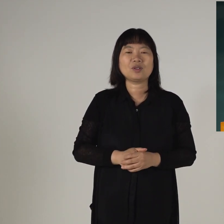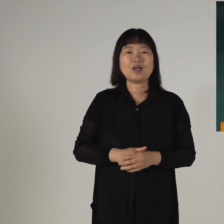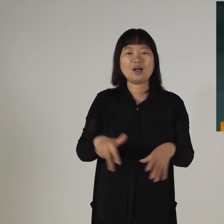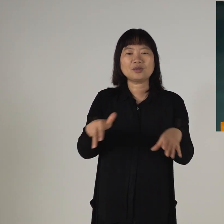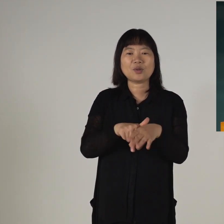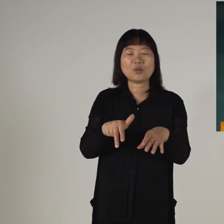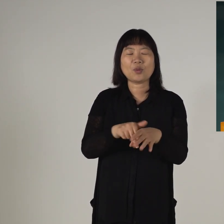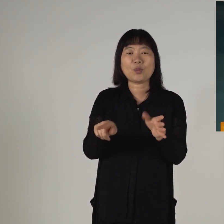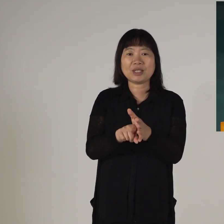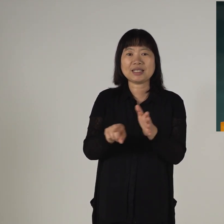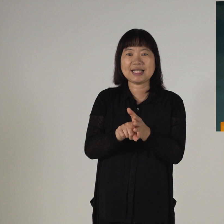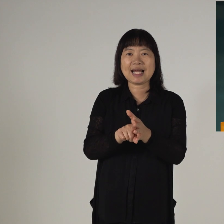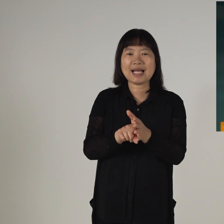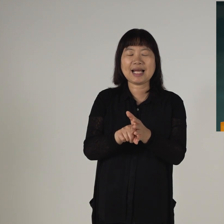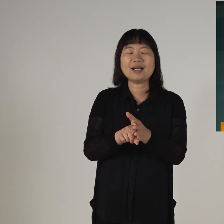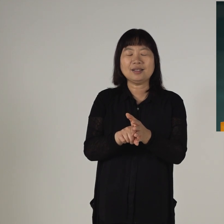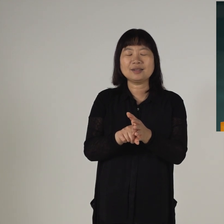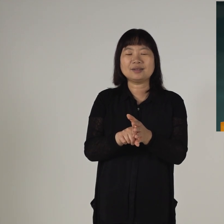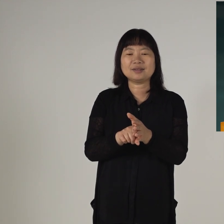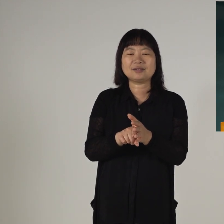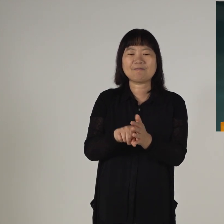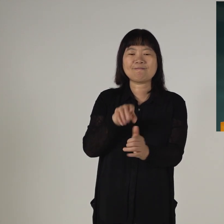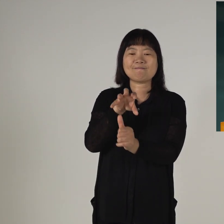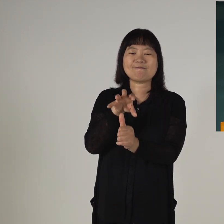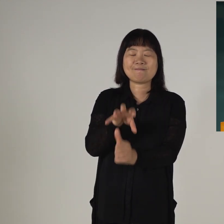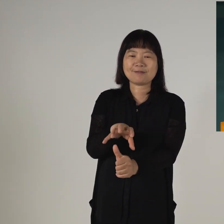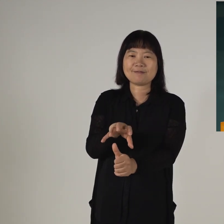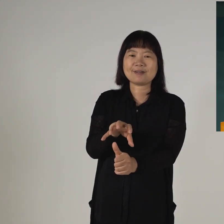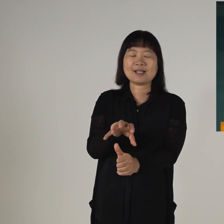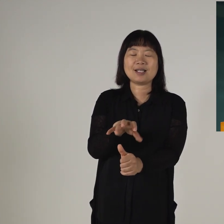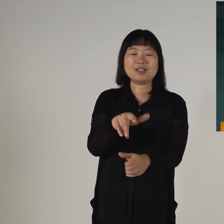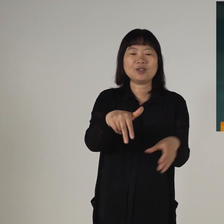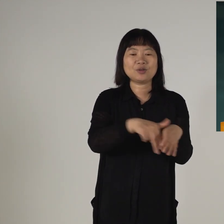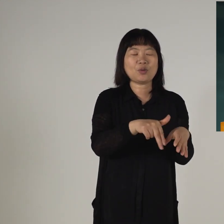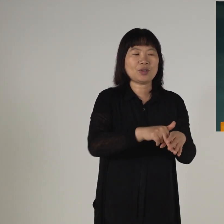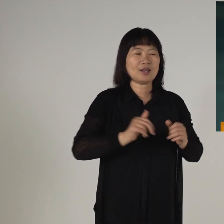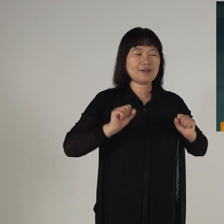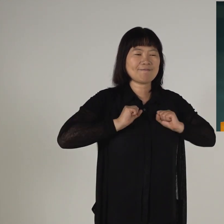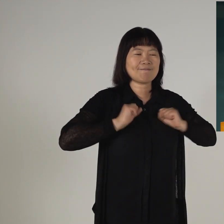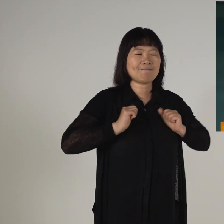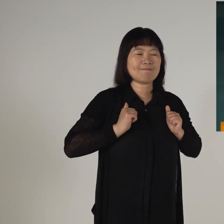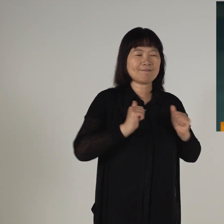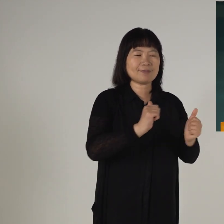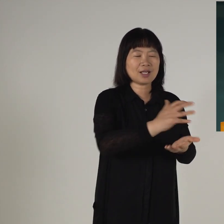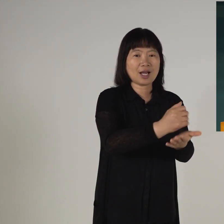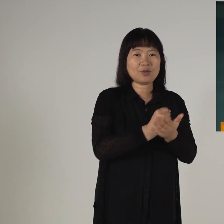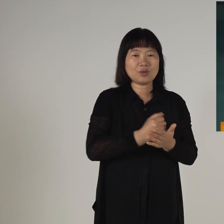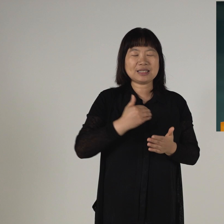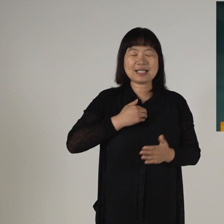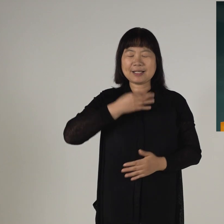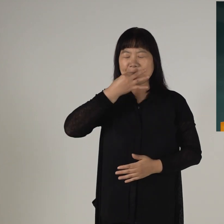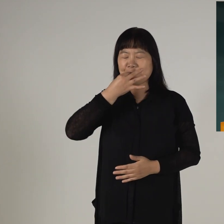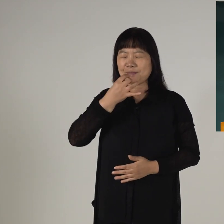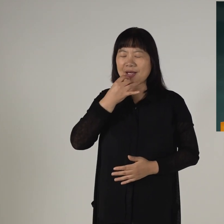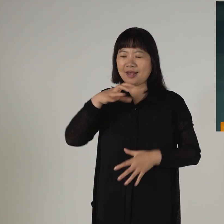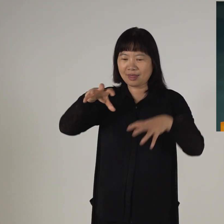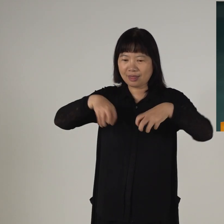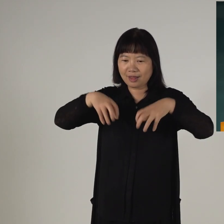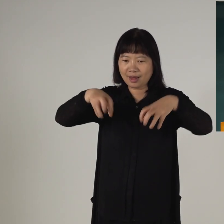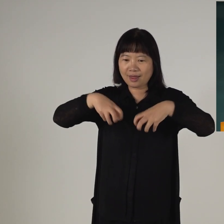종교라는, 신앙이라는 틀을 뒤집어 씌워서 그 종교의 열심으로 자기들의 탐욕만